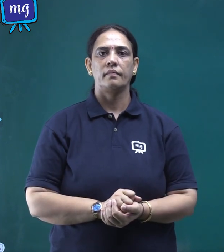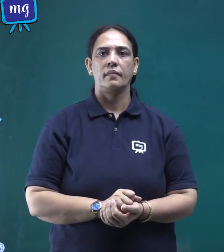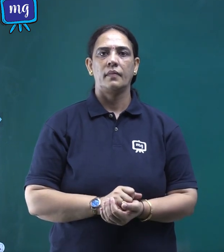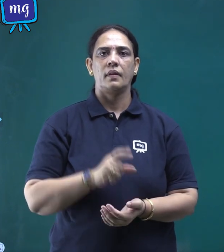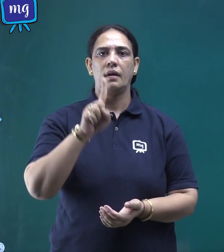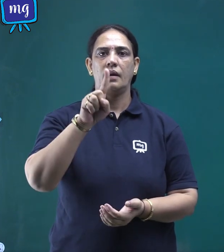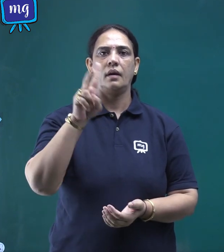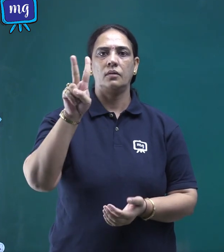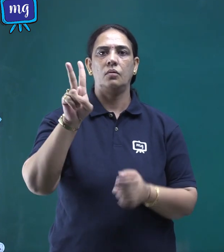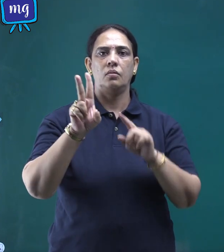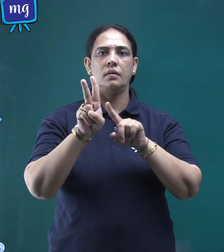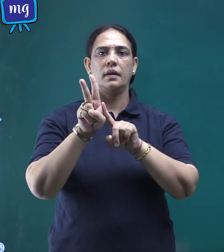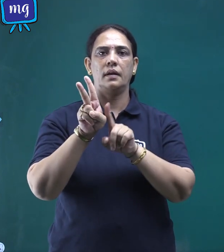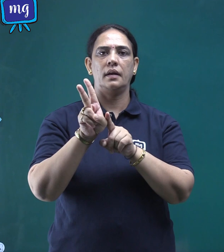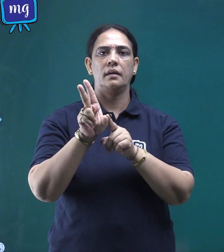12 डिग्री